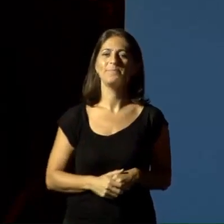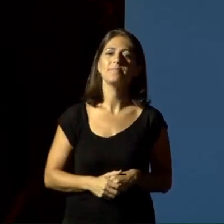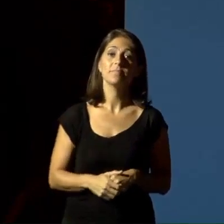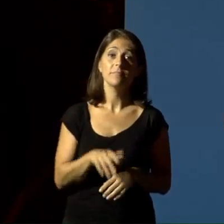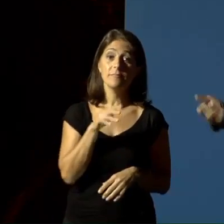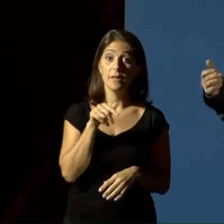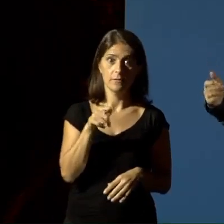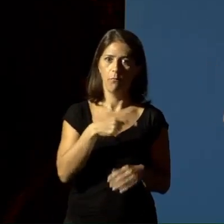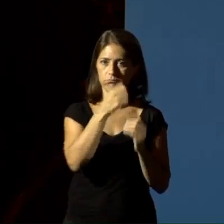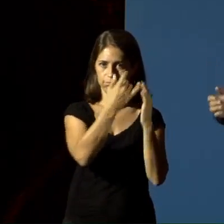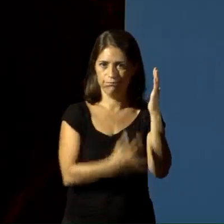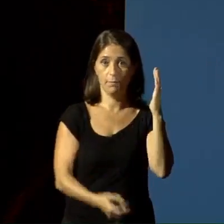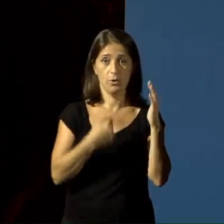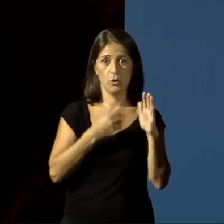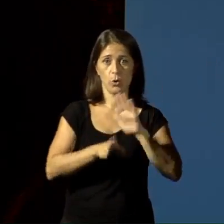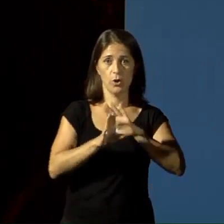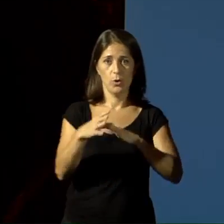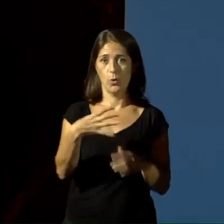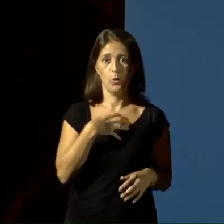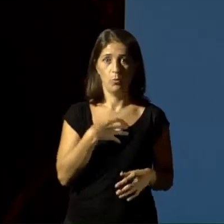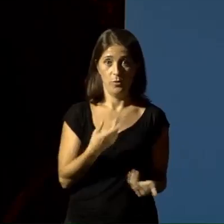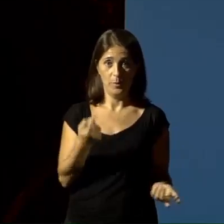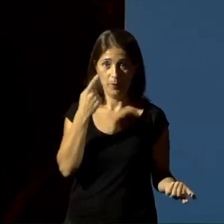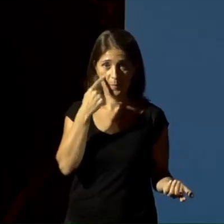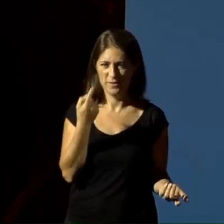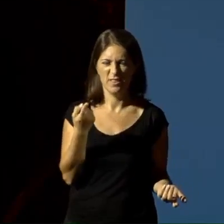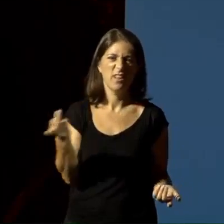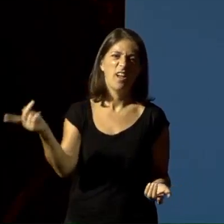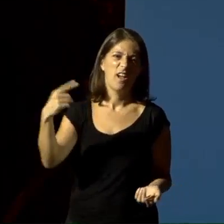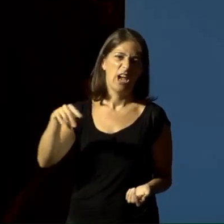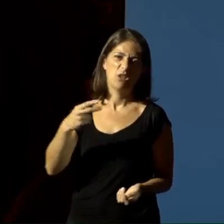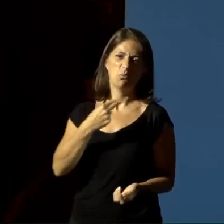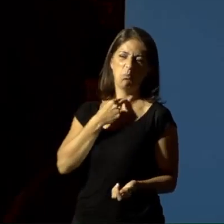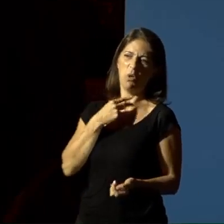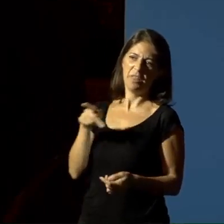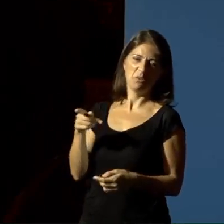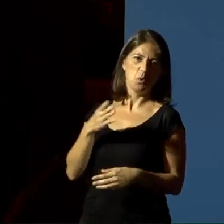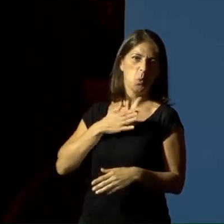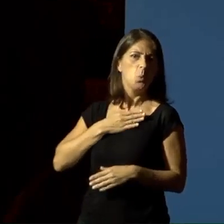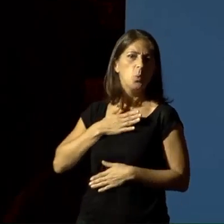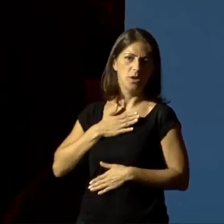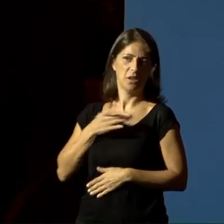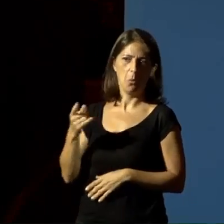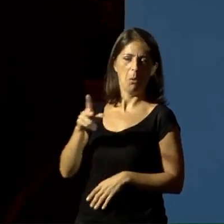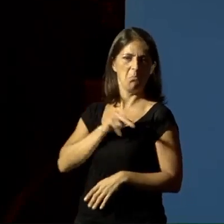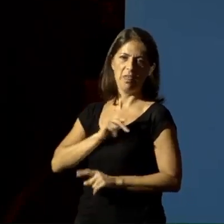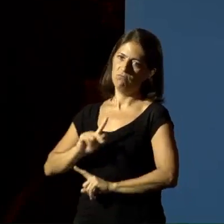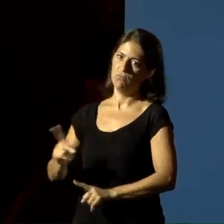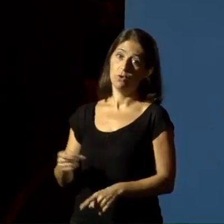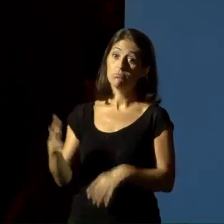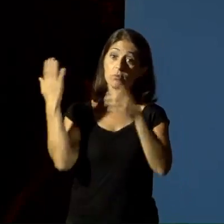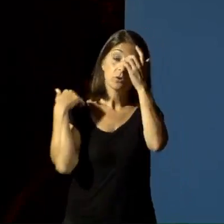Esta é, bueno, ainda hai máis, pero non podo seguir porque me quedo sin voz. E non se merecen máis a nosa voz. Non se merece máis. Outro